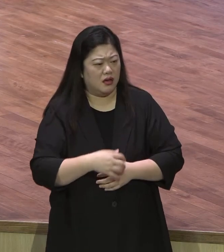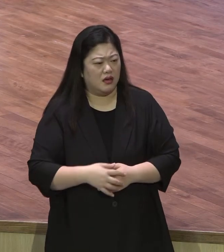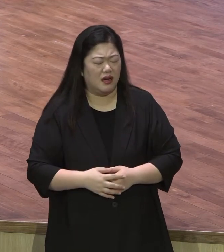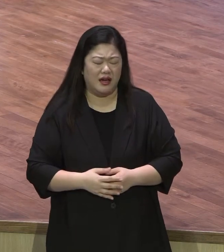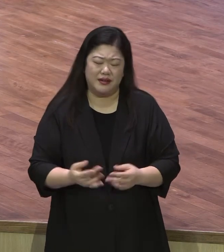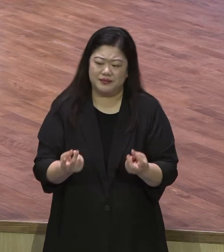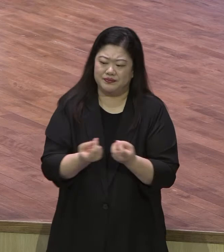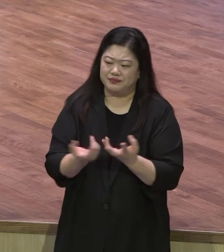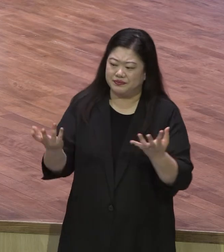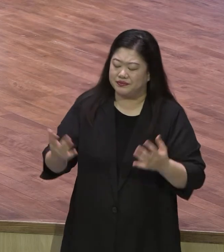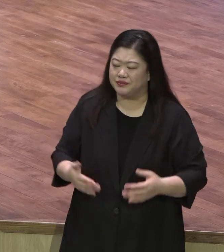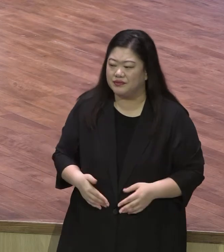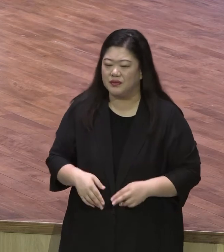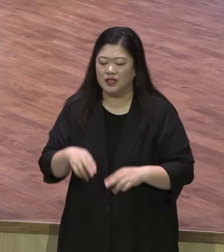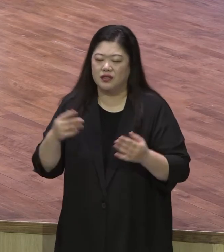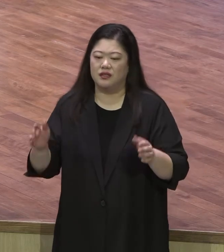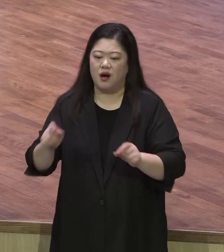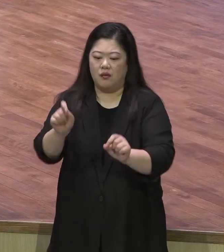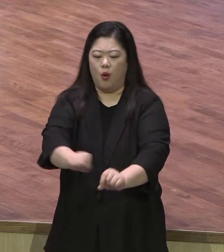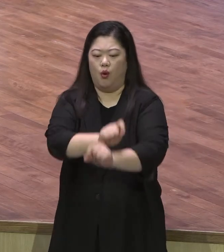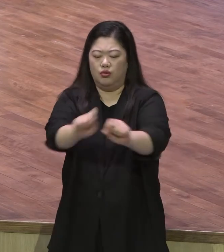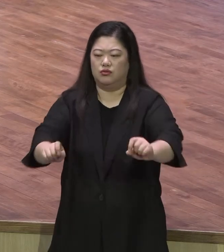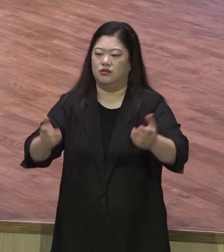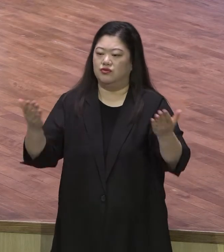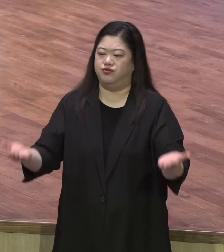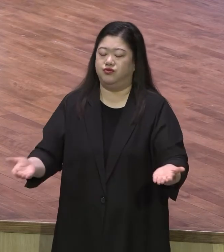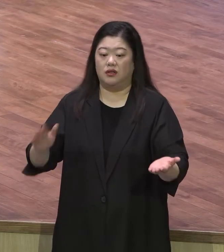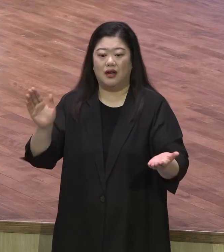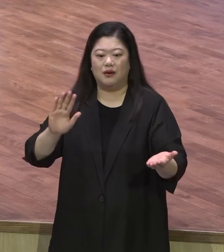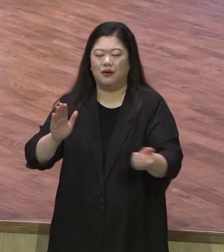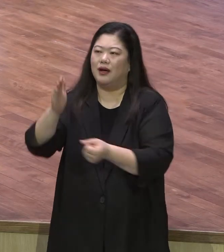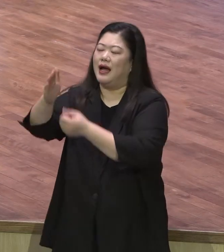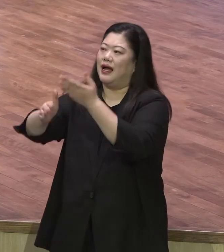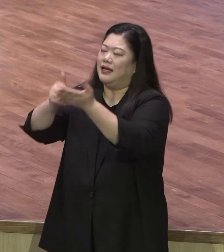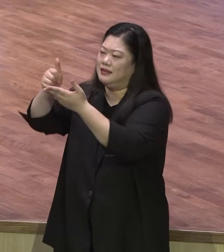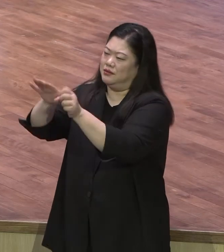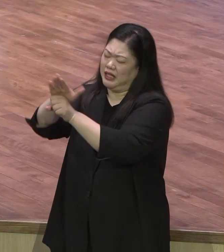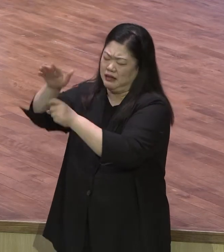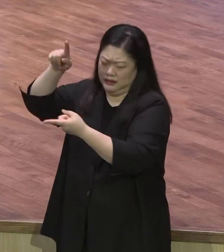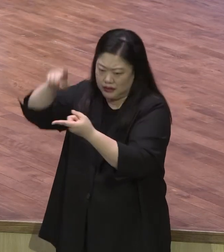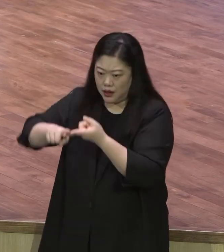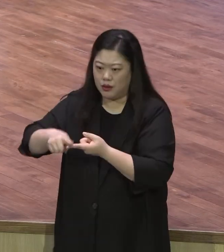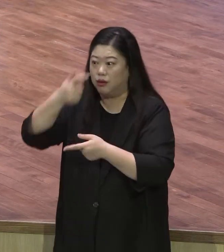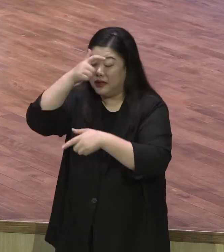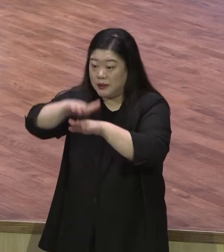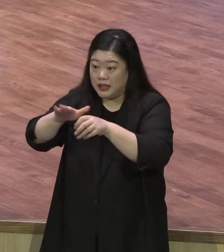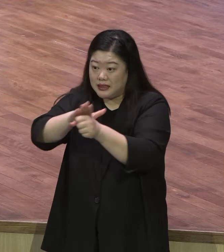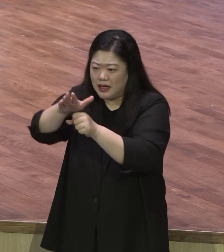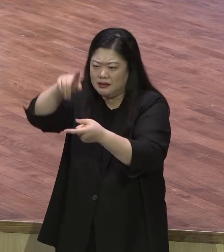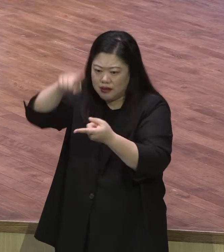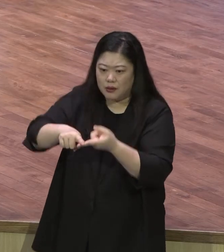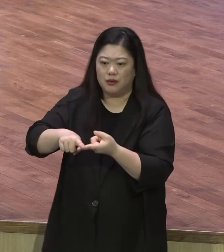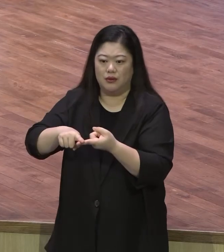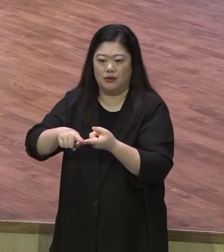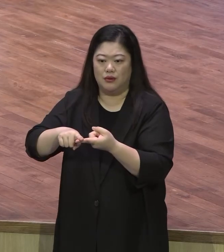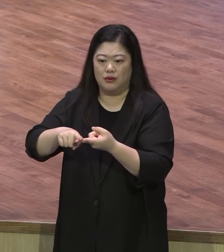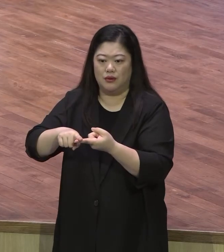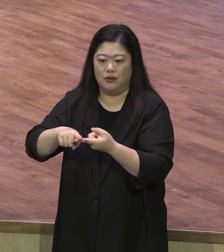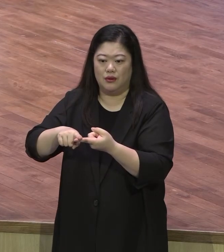여러분이 주님 사랑하고 복음 사랑하고 영혼 사랑하는 변화된 삶의 실천 우리가